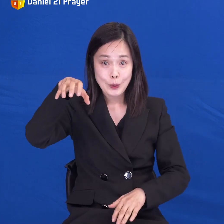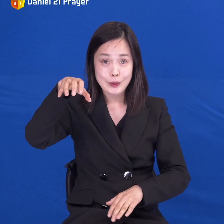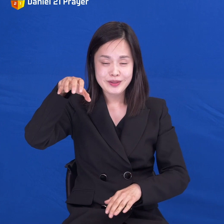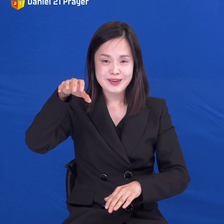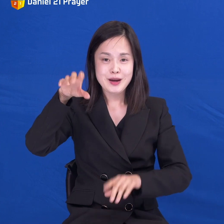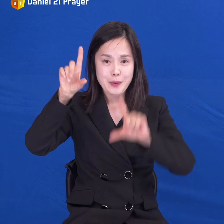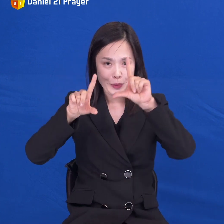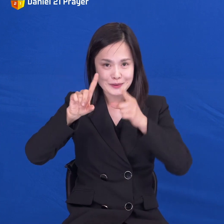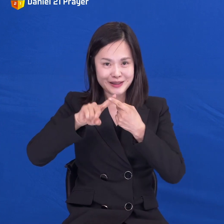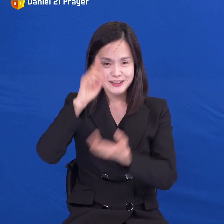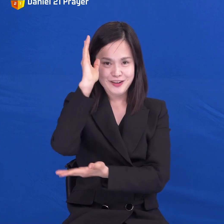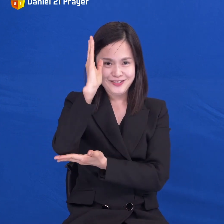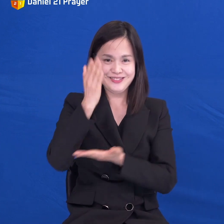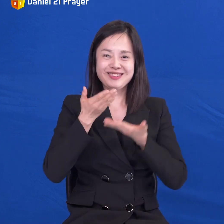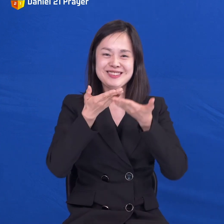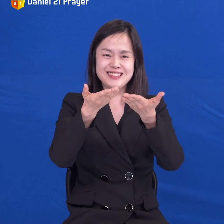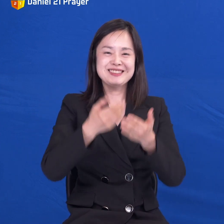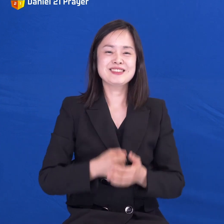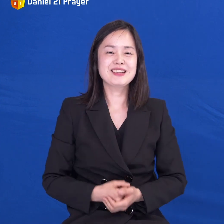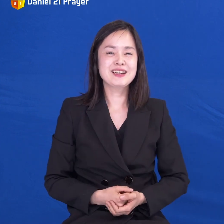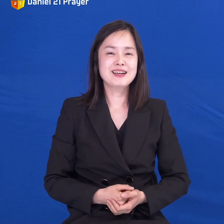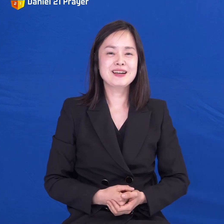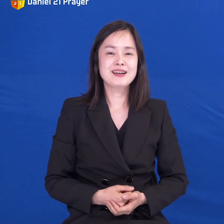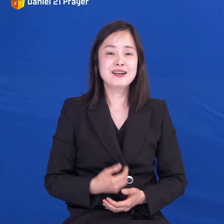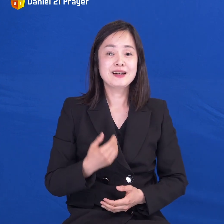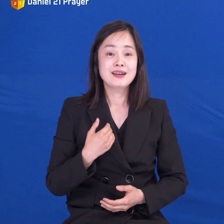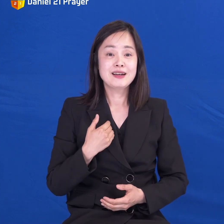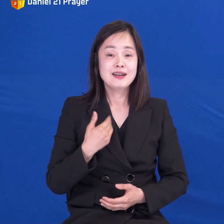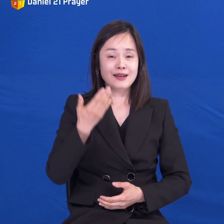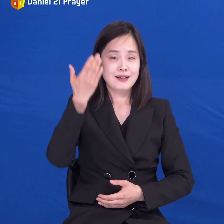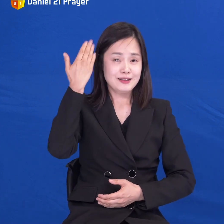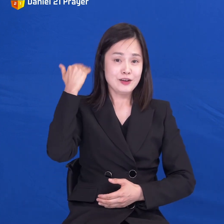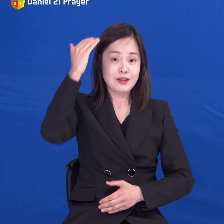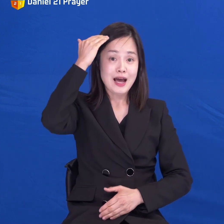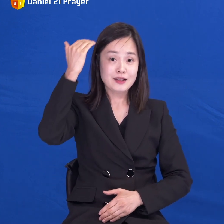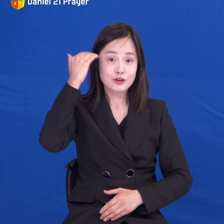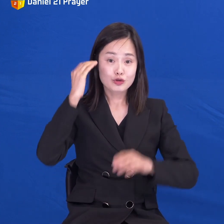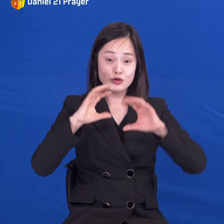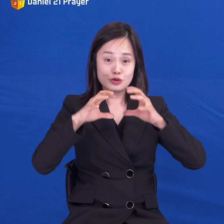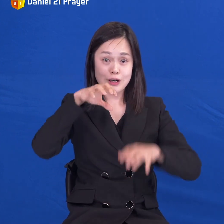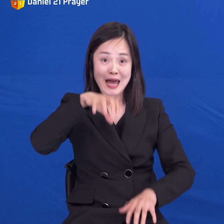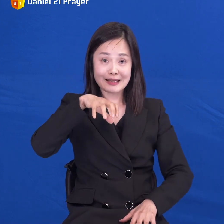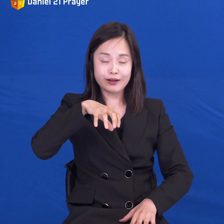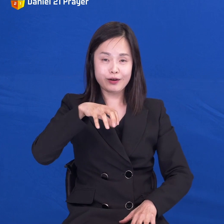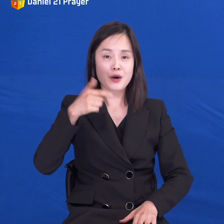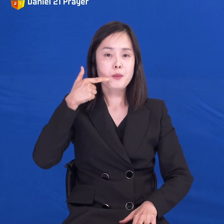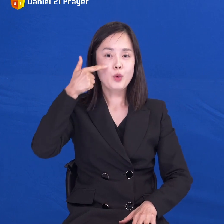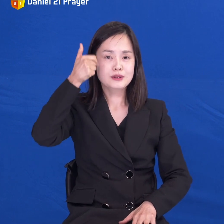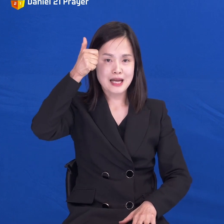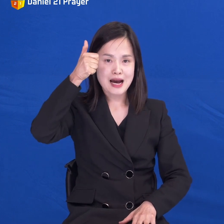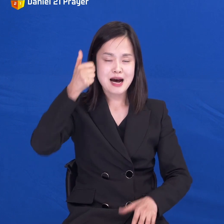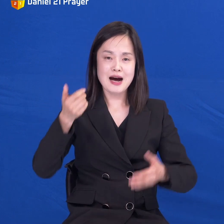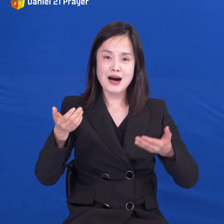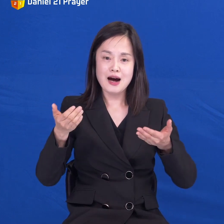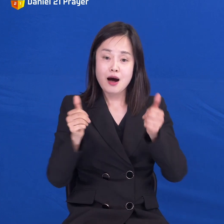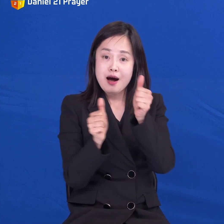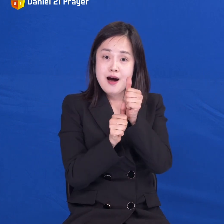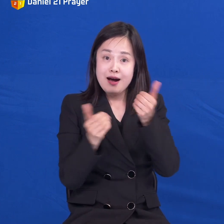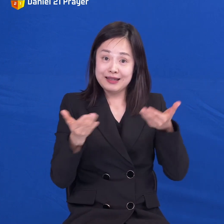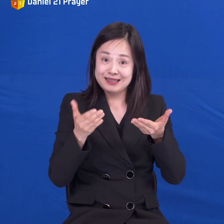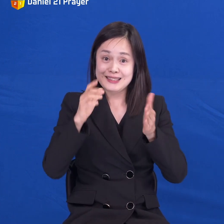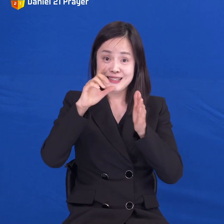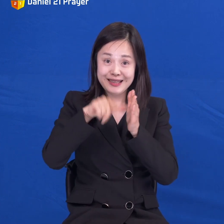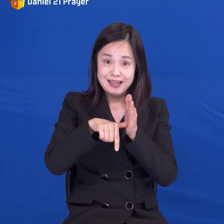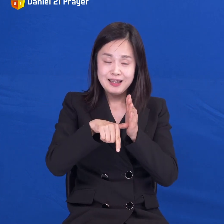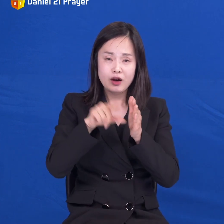안내하겠습니다. 제가 한국에서 부목사로 목회를 하는데 어느 날 신방을 갔다가 집에 오니까